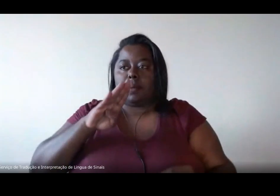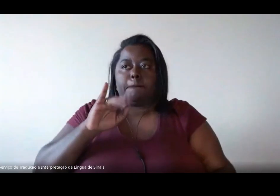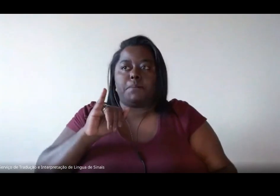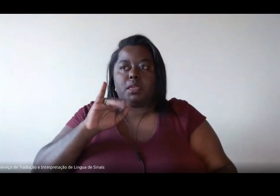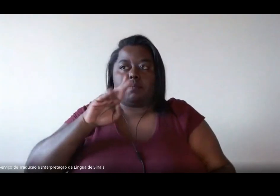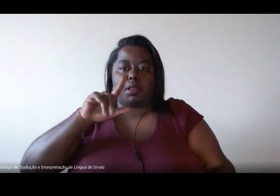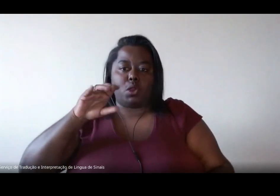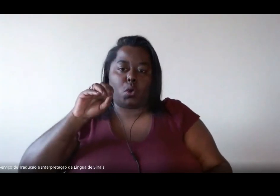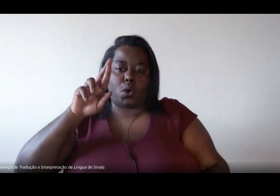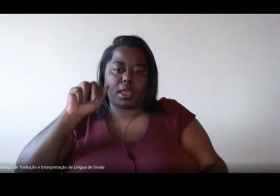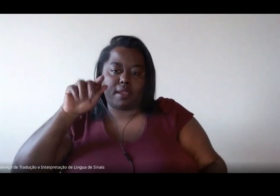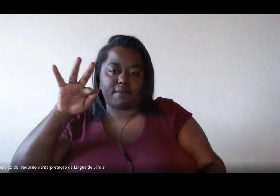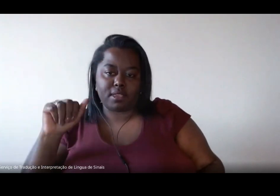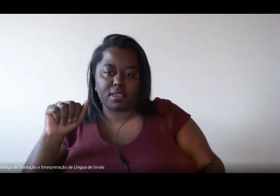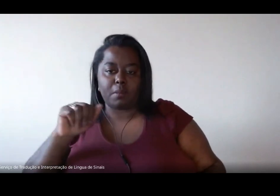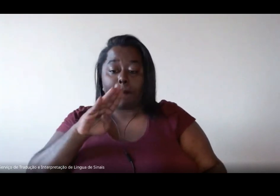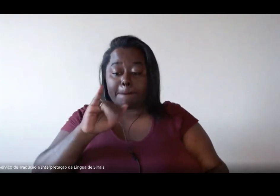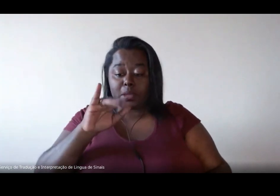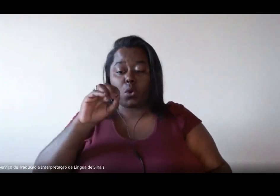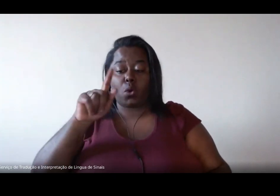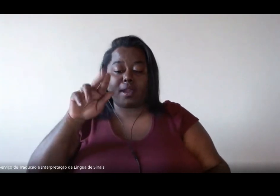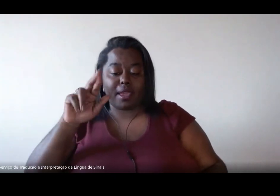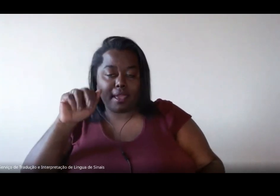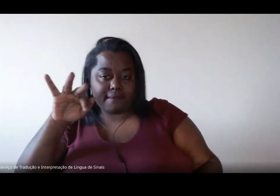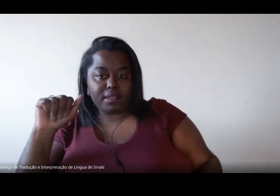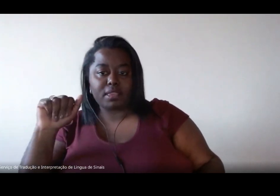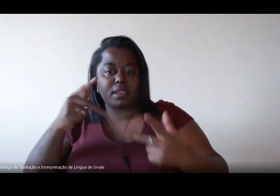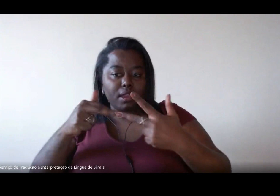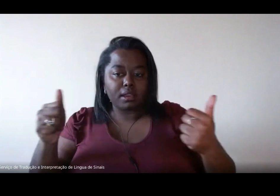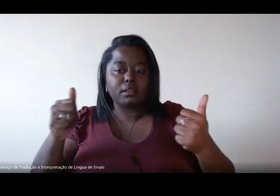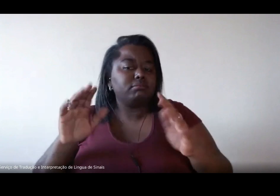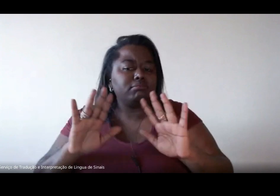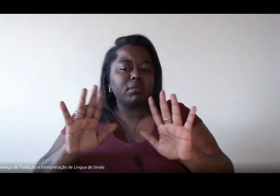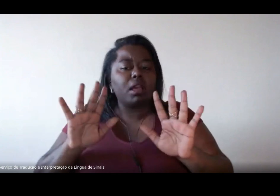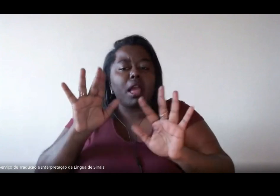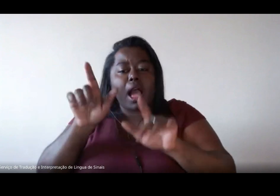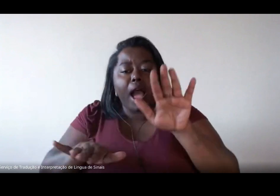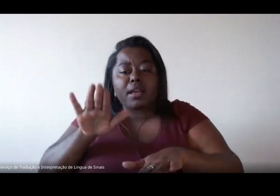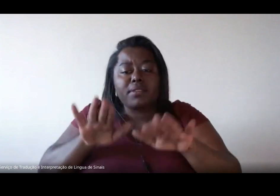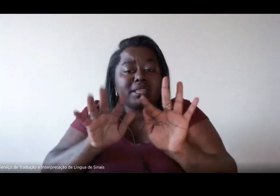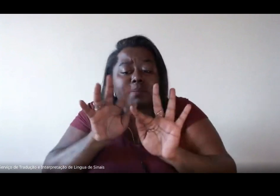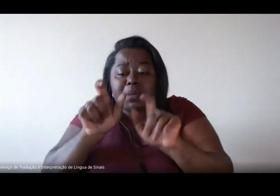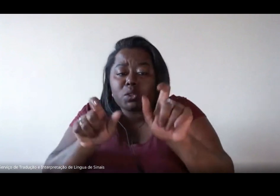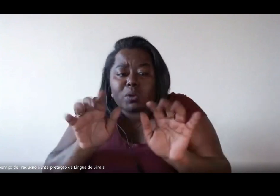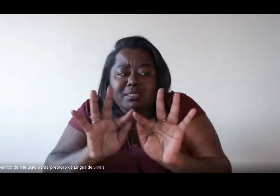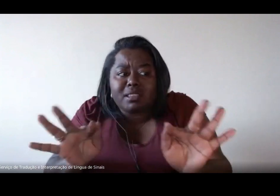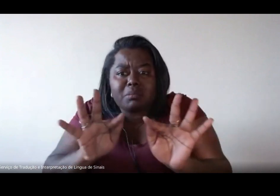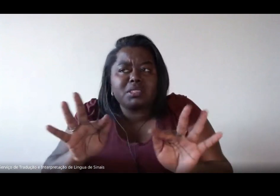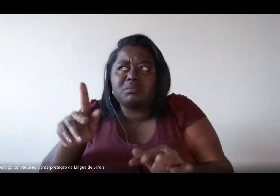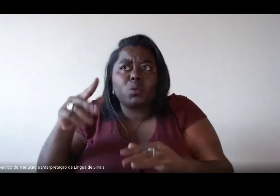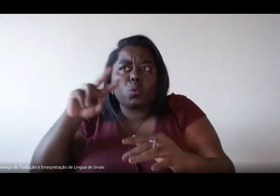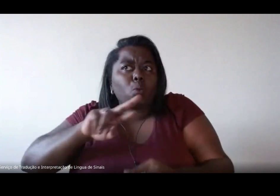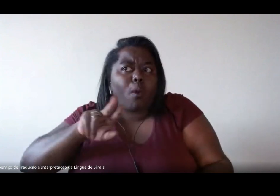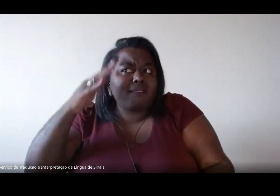tal, para ser estudado. Pessoas simples, pessoas desconhecidas, né, contam